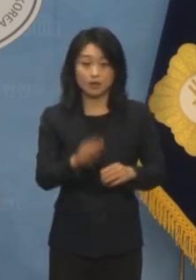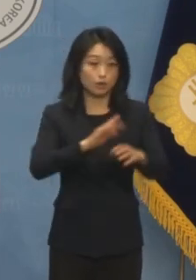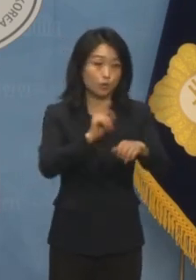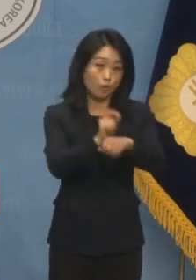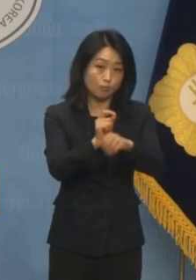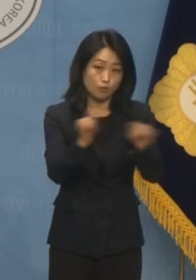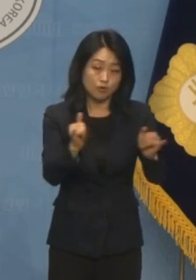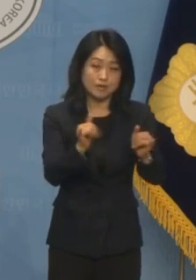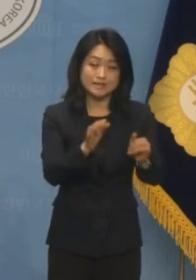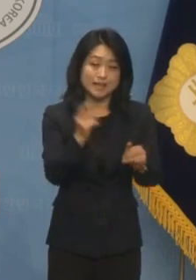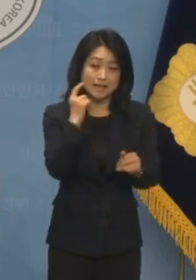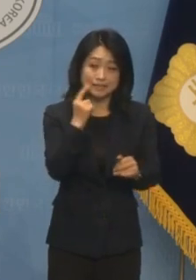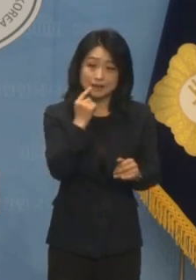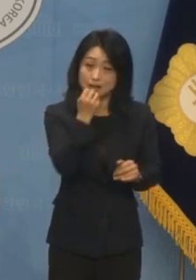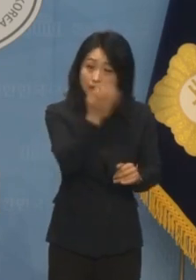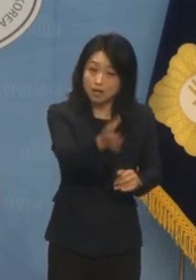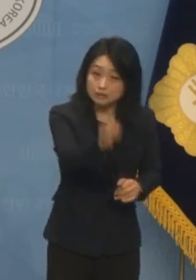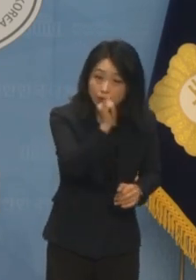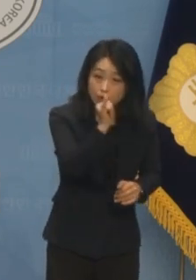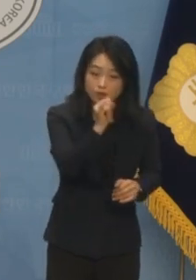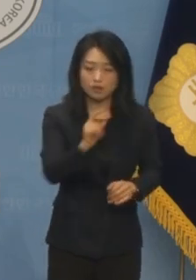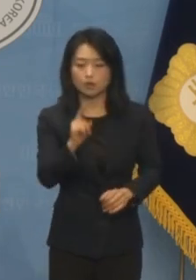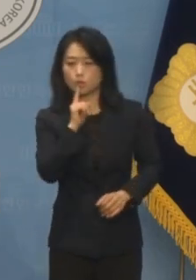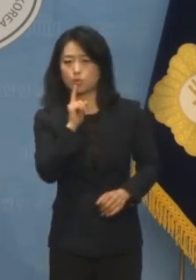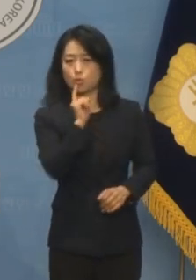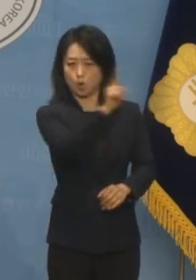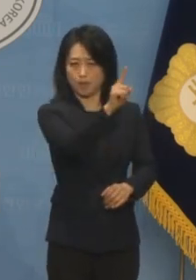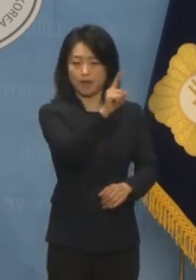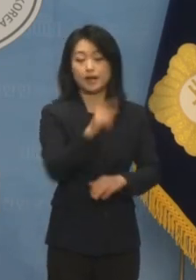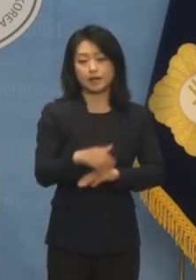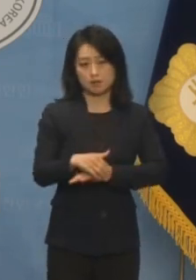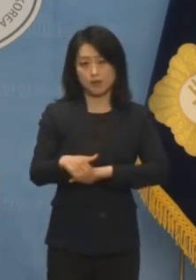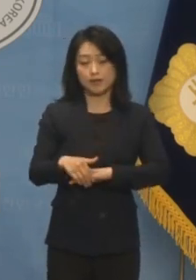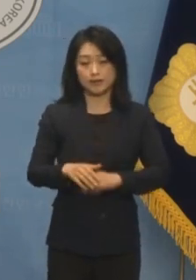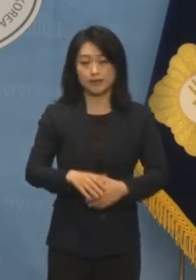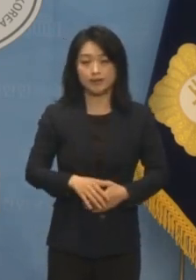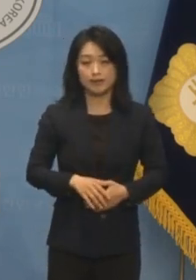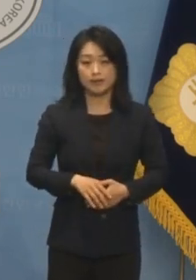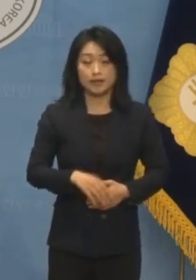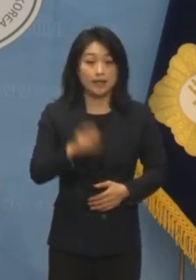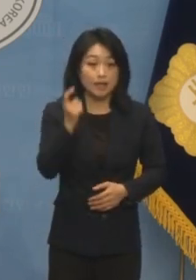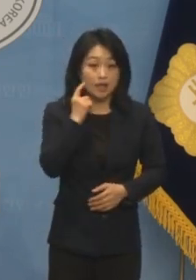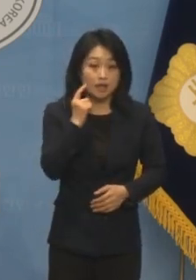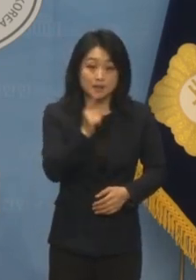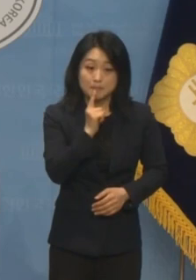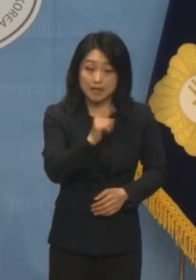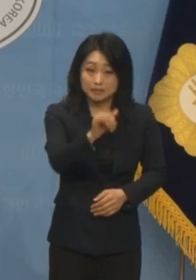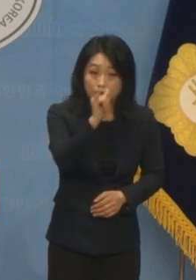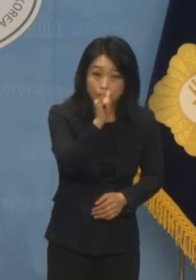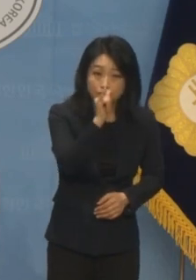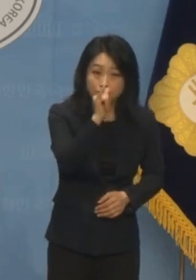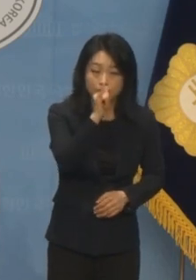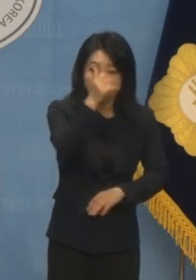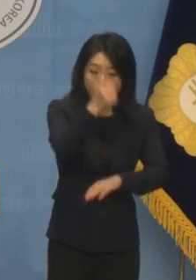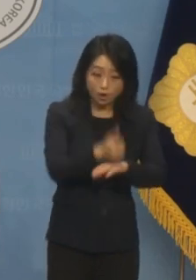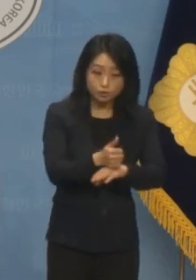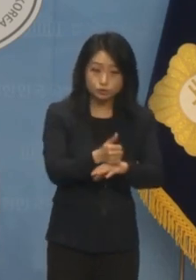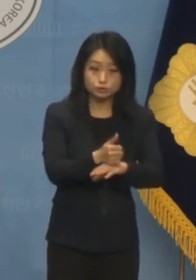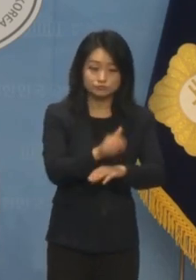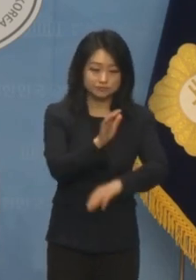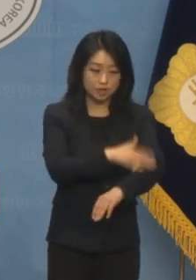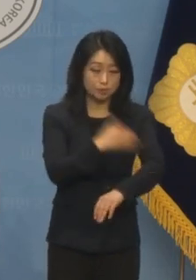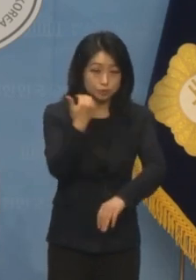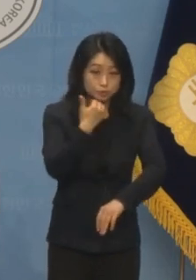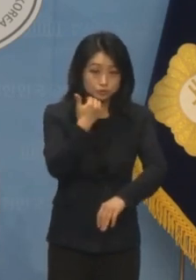공무원들의 위증이 확인된다면 고발을 통해 엄정 조치할 겁니다. 거짓 해명의 과오는 고스란히